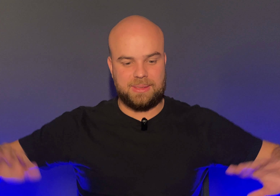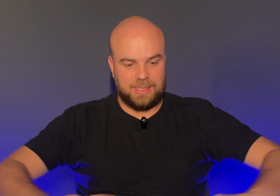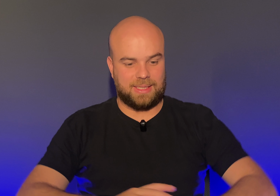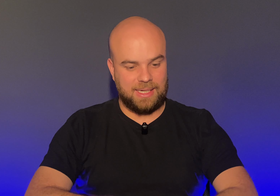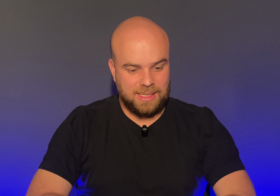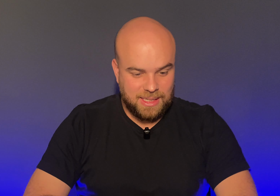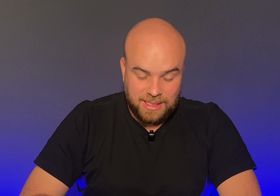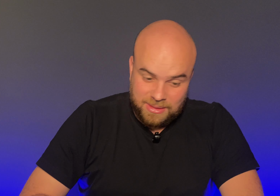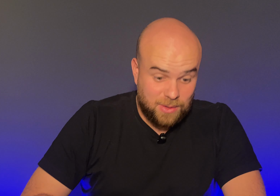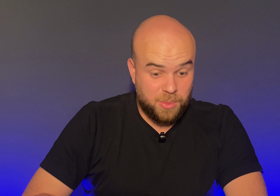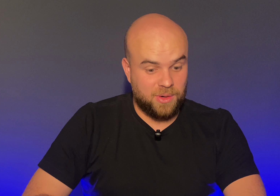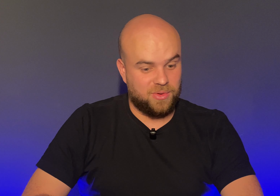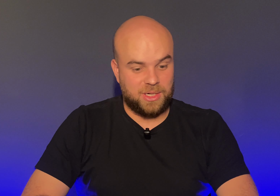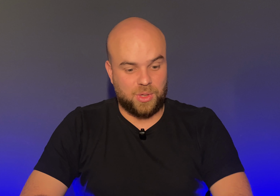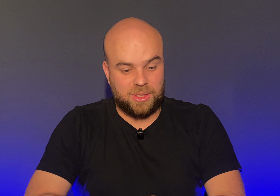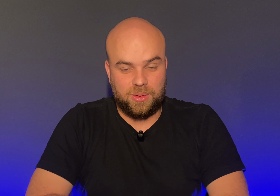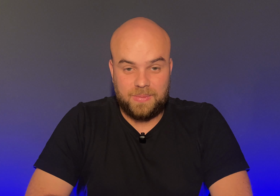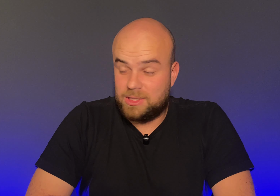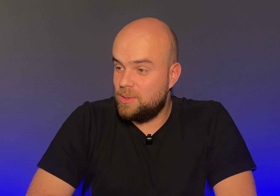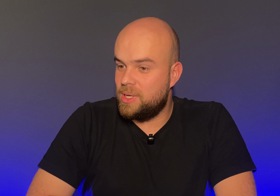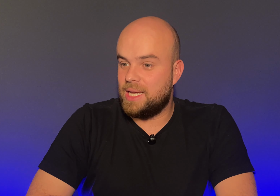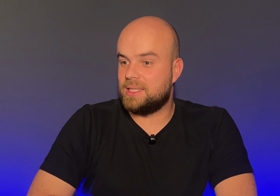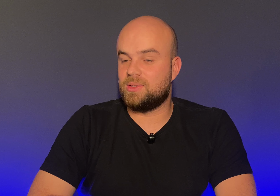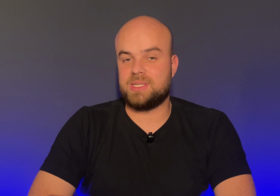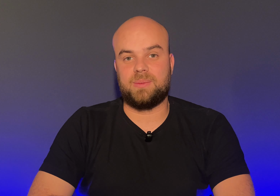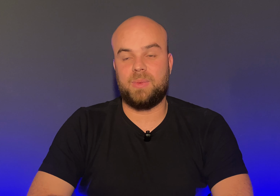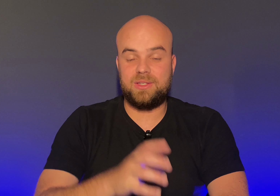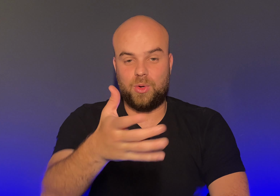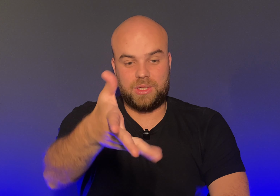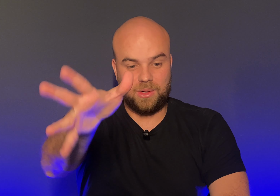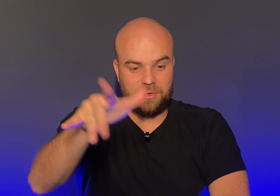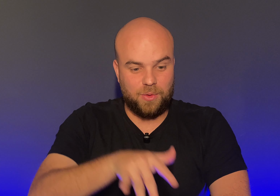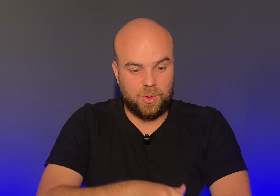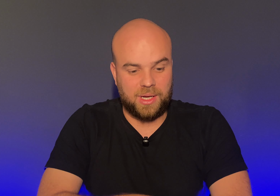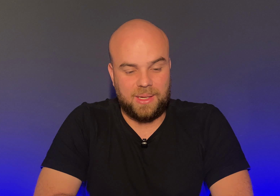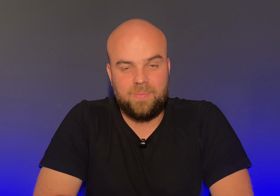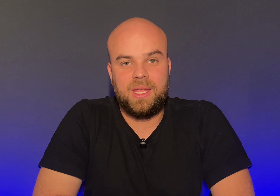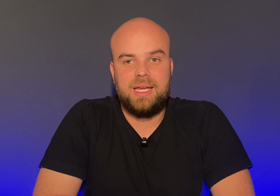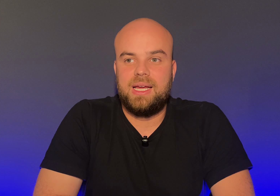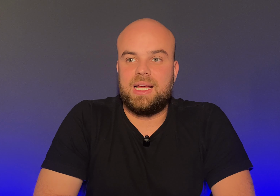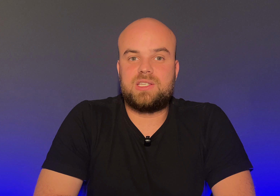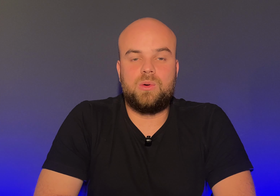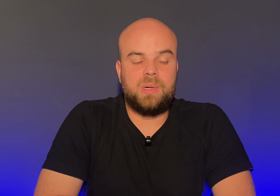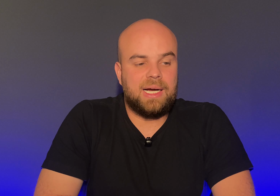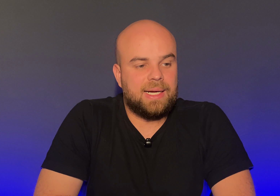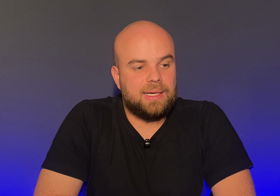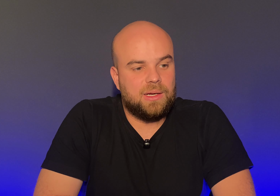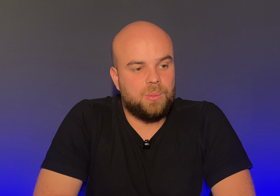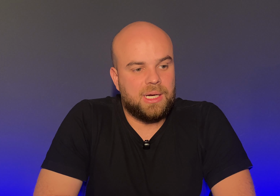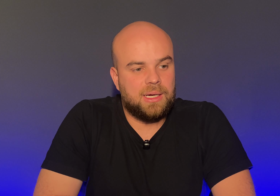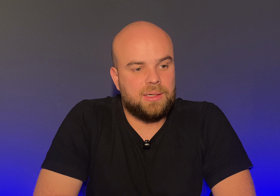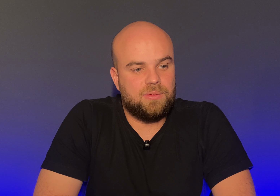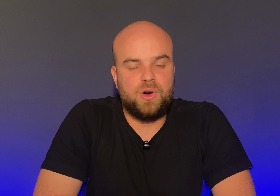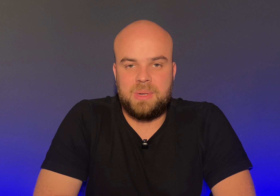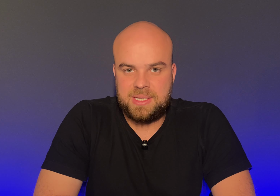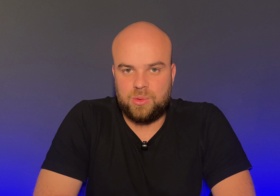tá não sei como que eu não virei jogador acho que não queria tanto assim Mas voltando ao foco aqui essa é uma é uma Formação